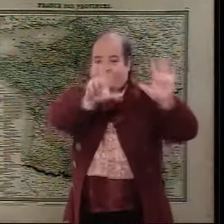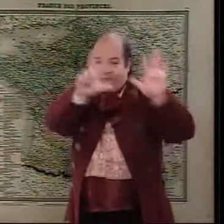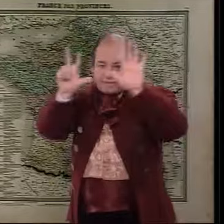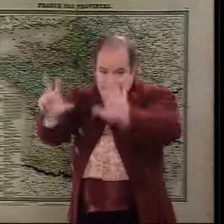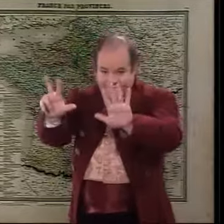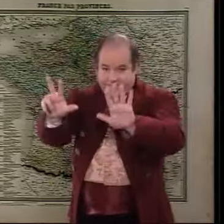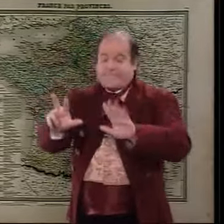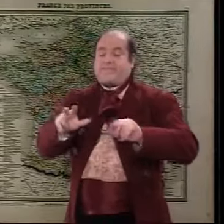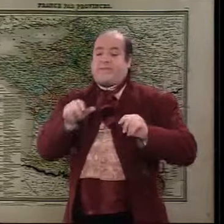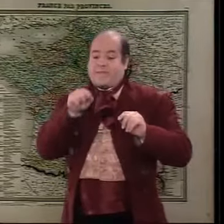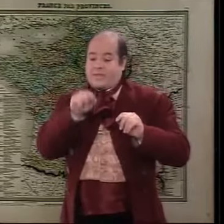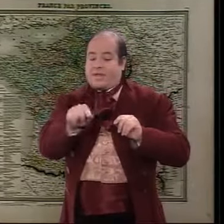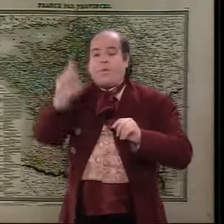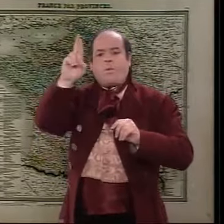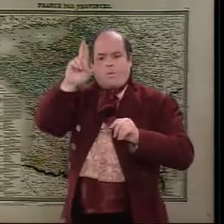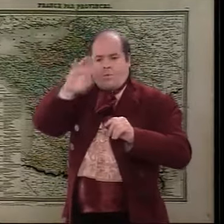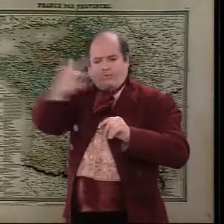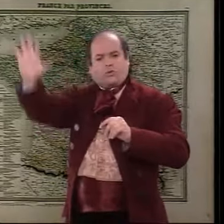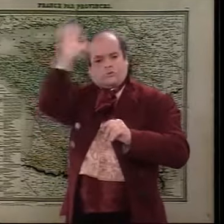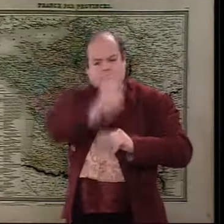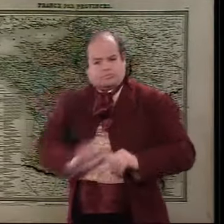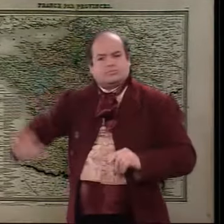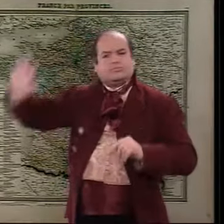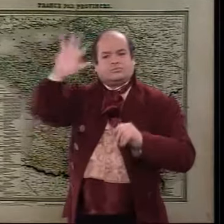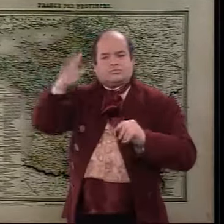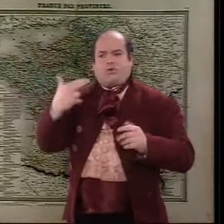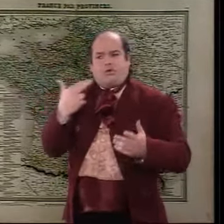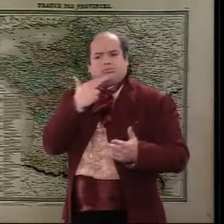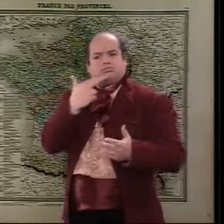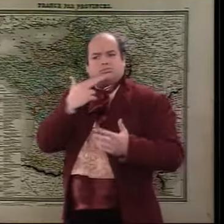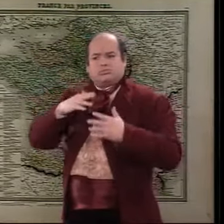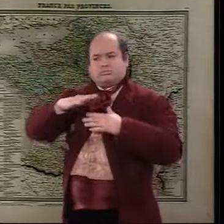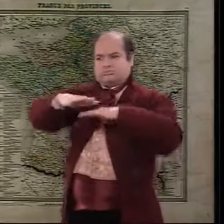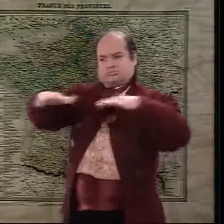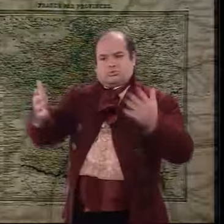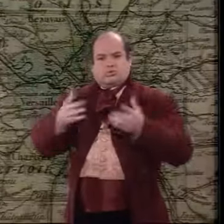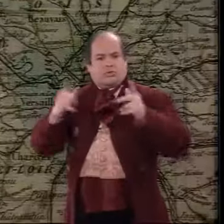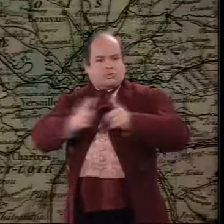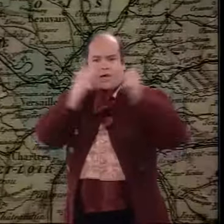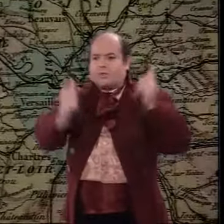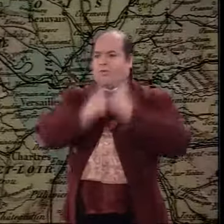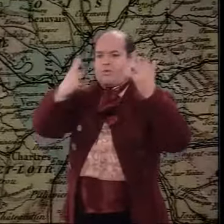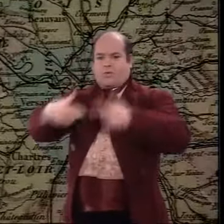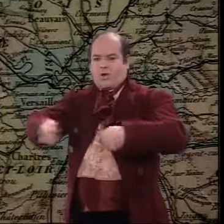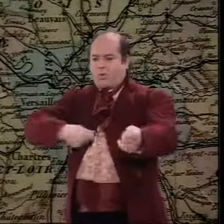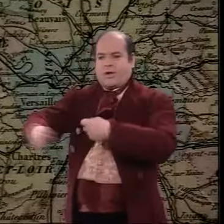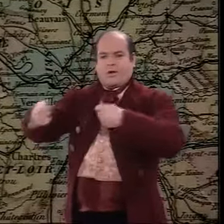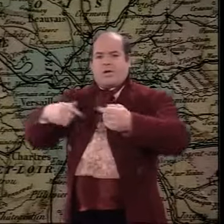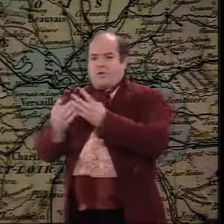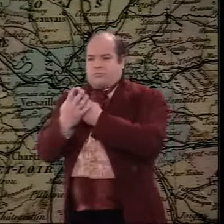En 1788, la France est riche. Mais l'État, le roi et sa cour dépensent